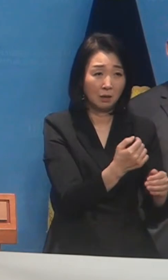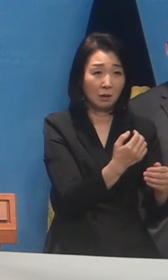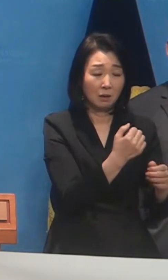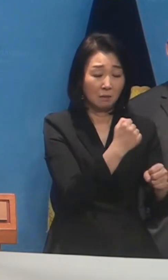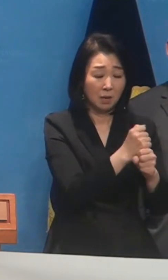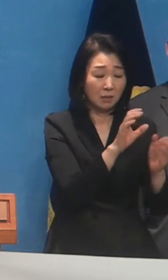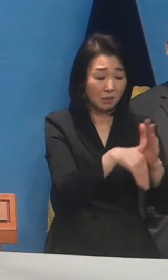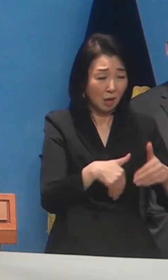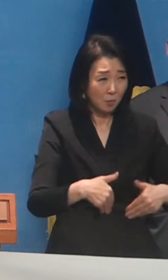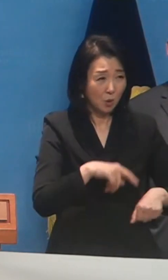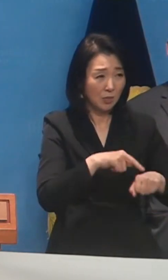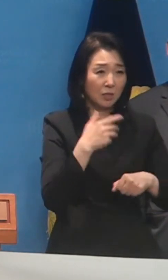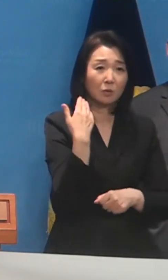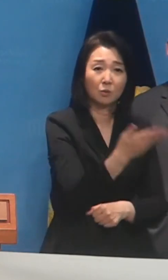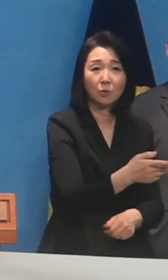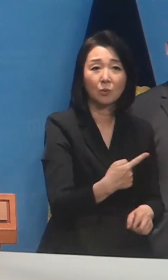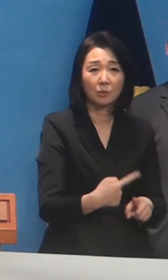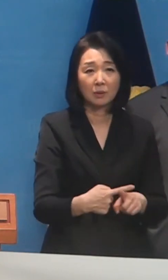시간을 부여하는 것이다.